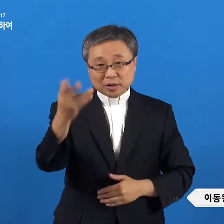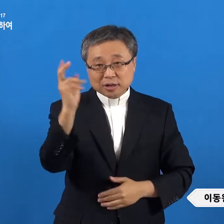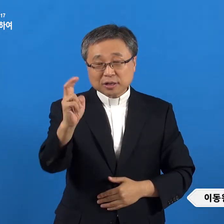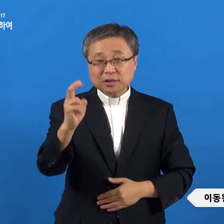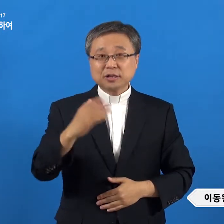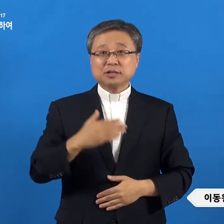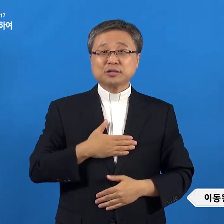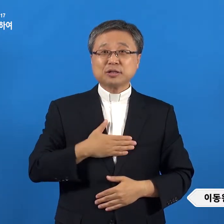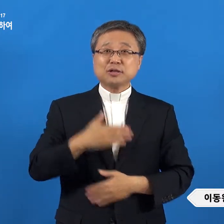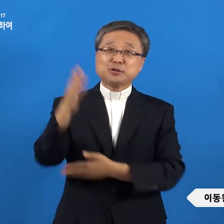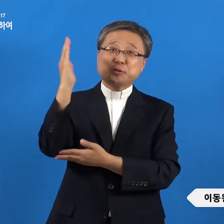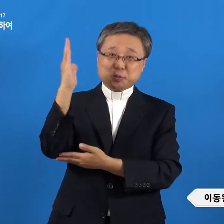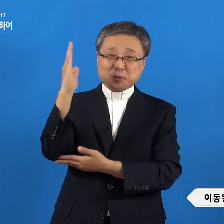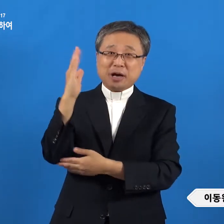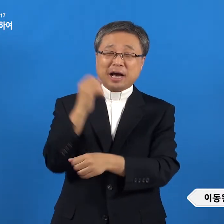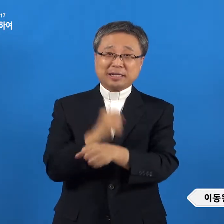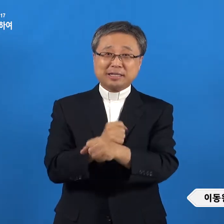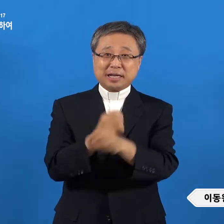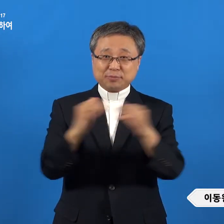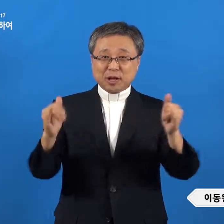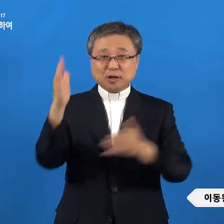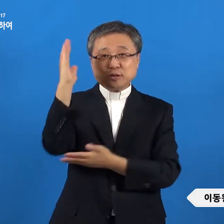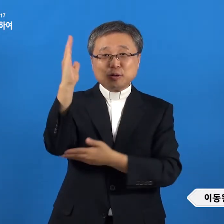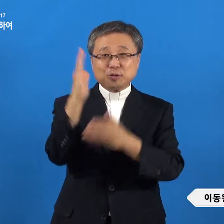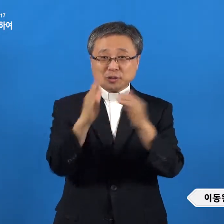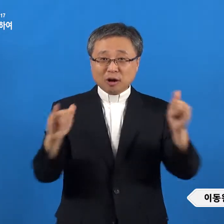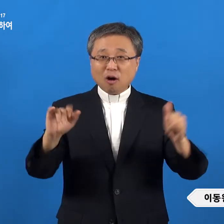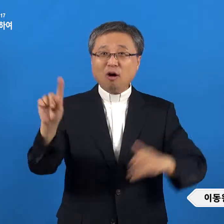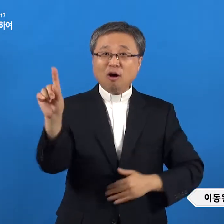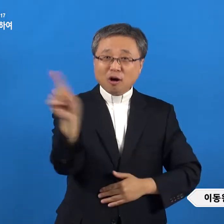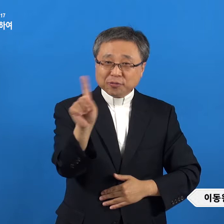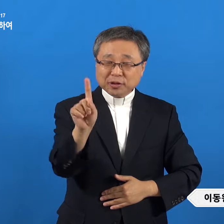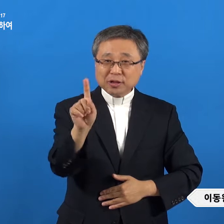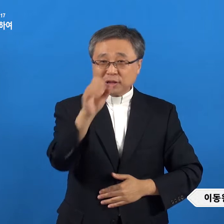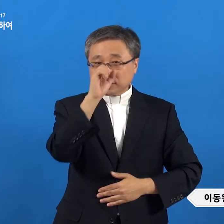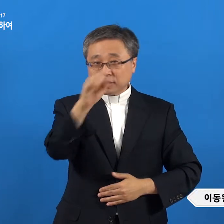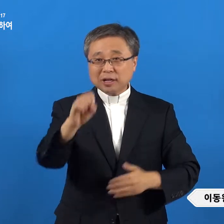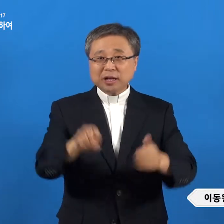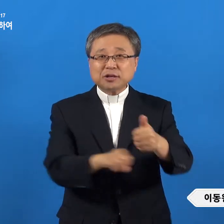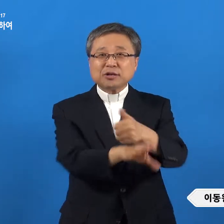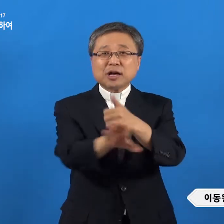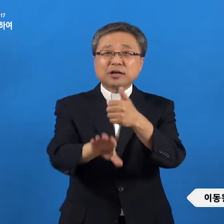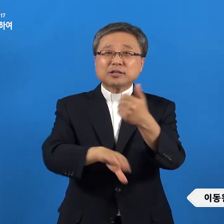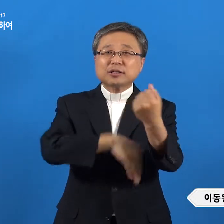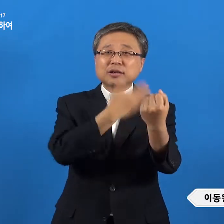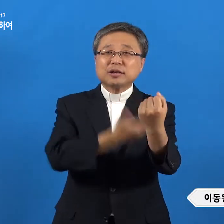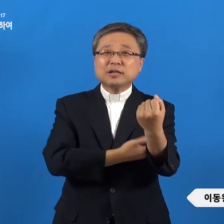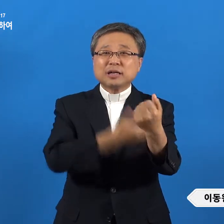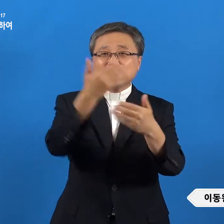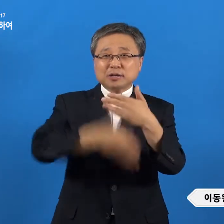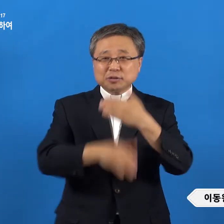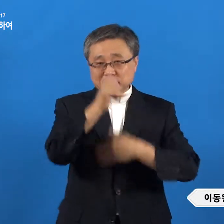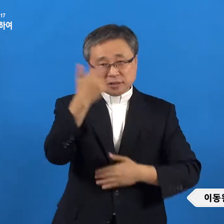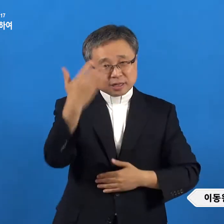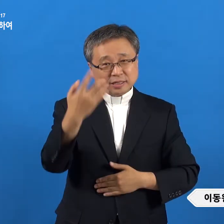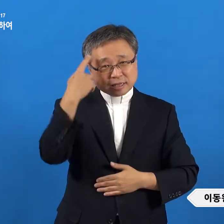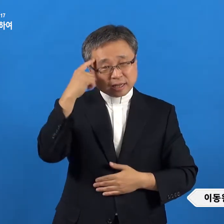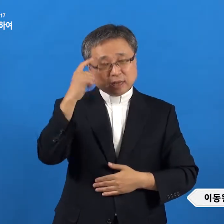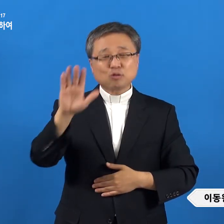저는 설교하는 사람이잖아요. 그러니까 설교자로서 어떻게 선한 영향력을 남길 수 있느냐, 이걸 늘 생각하게 되죠. 내